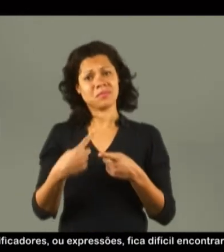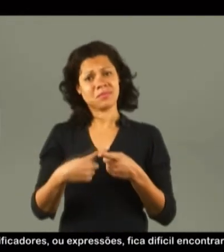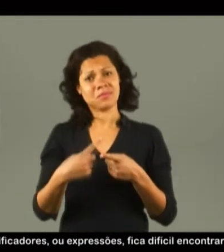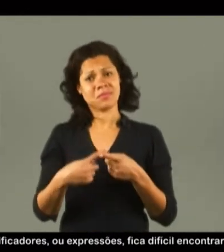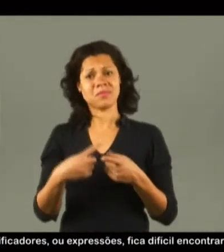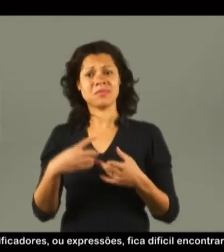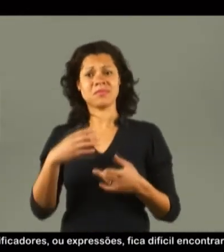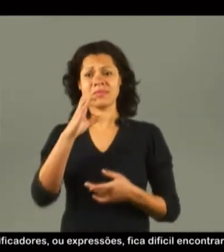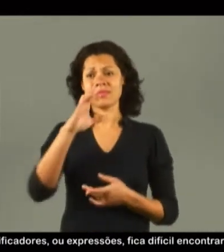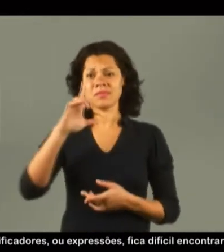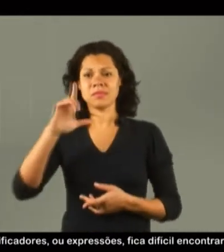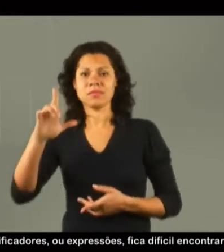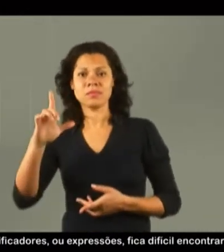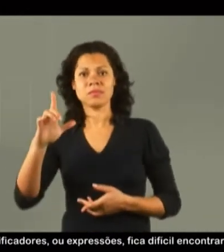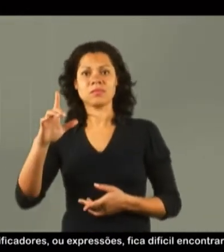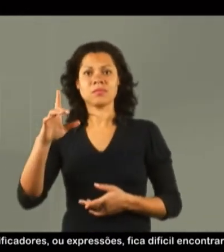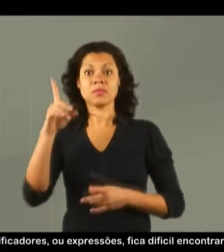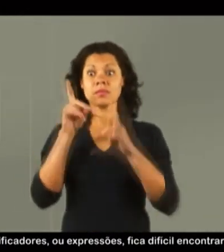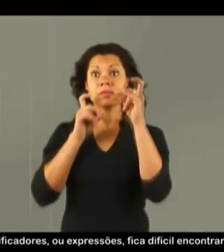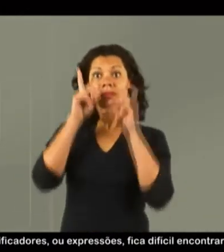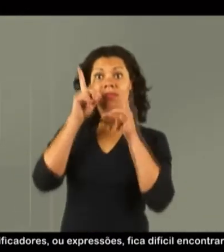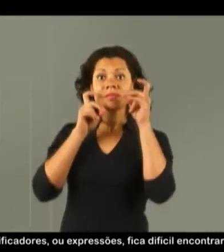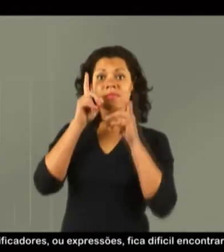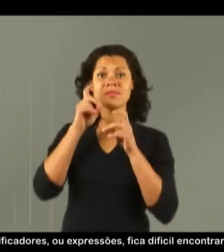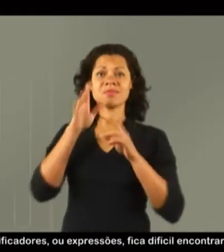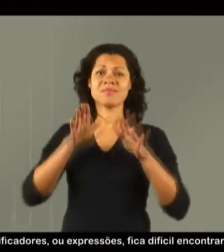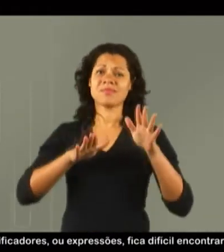classificadores ou expressões fica difícil